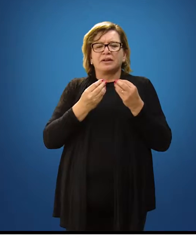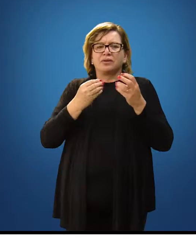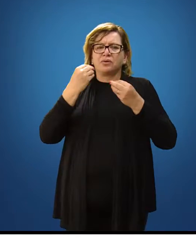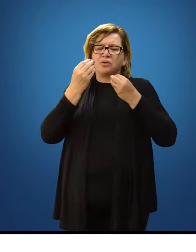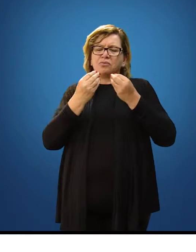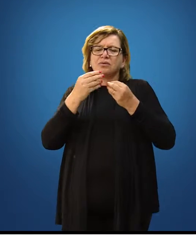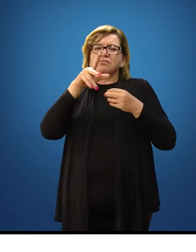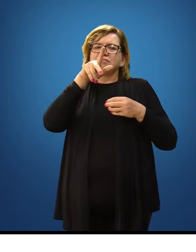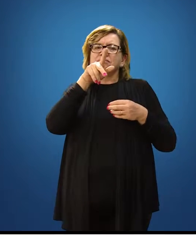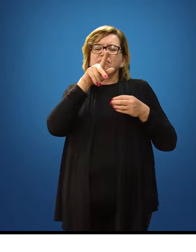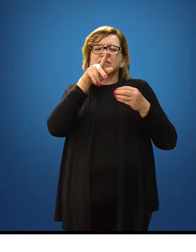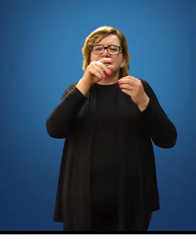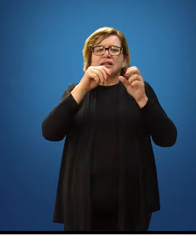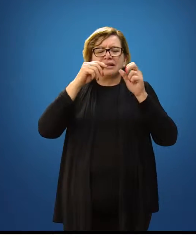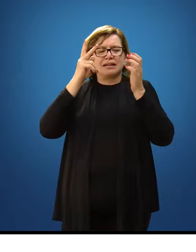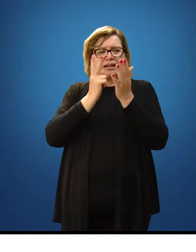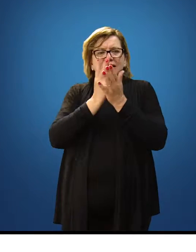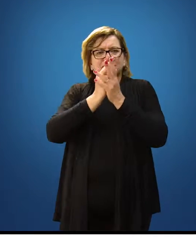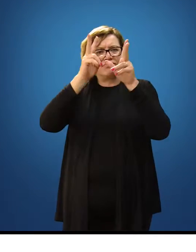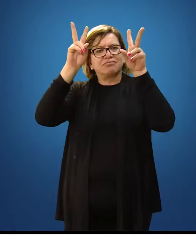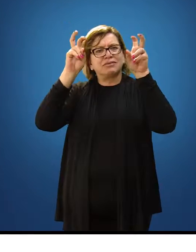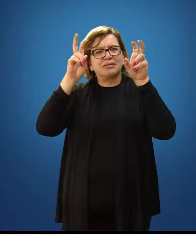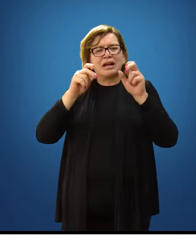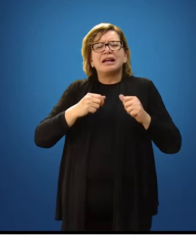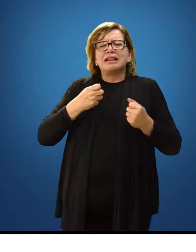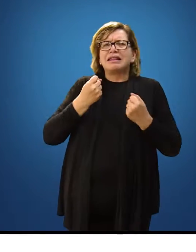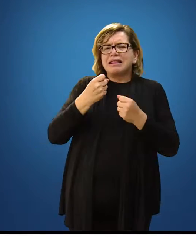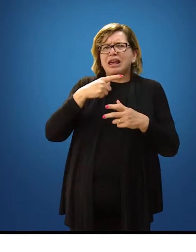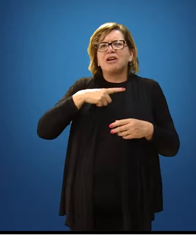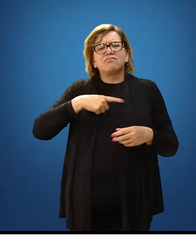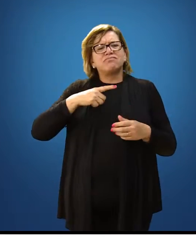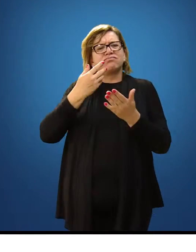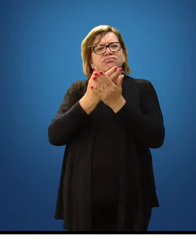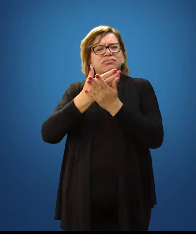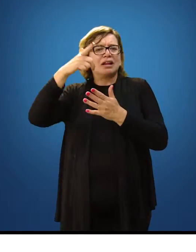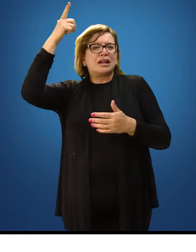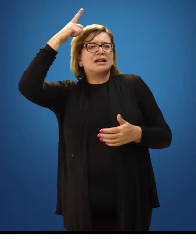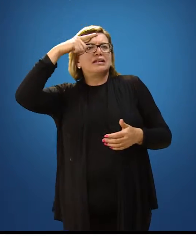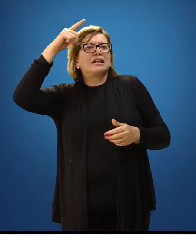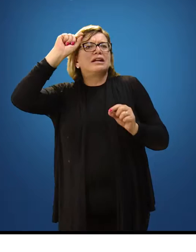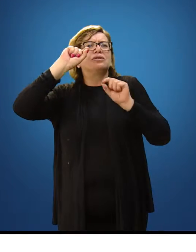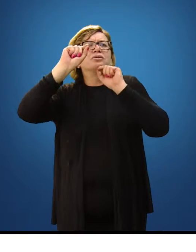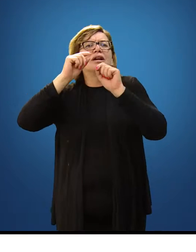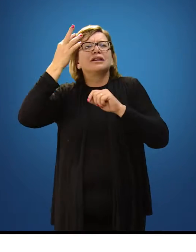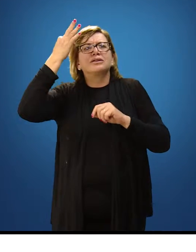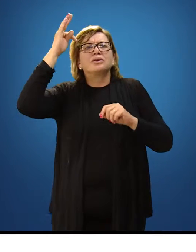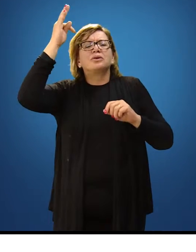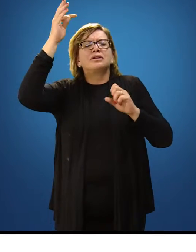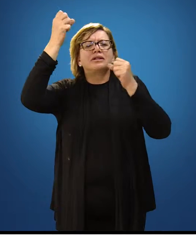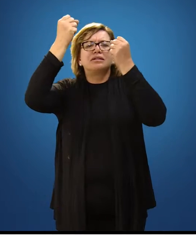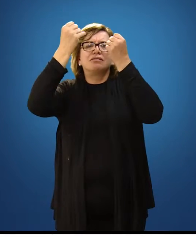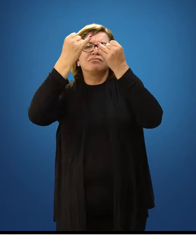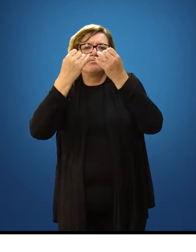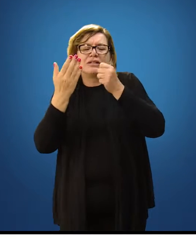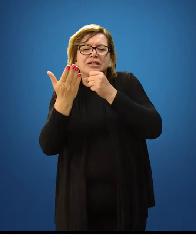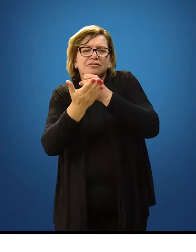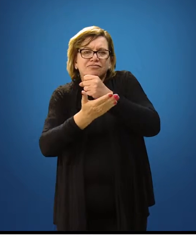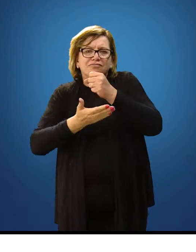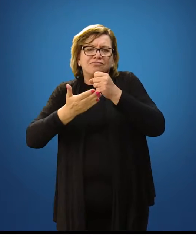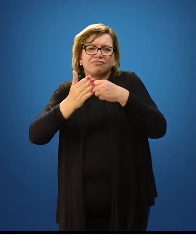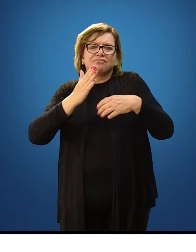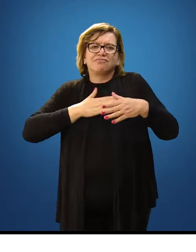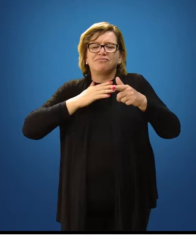perfil empreendedor? Se é sobre liderança, quais são os elementos teóricos que eu trago para fundamentar o meu trabalho